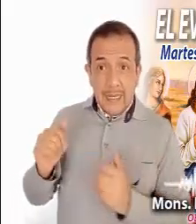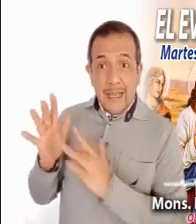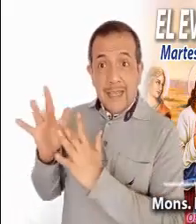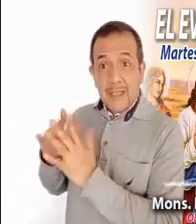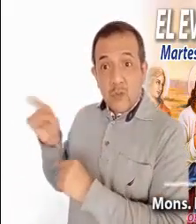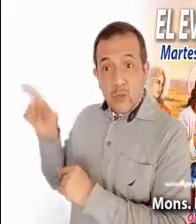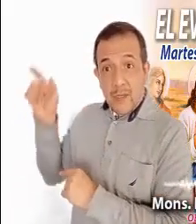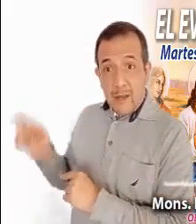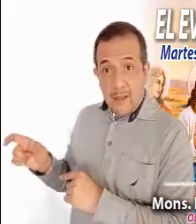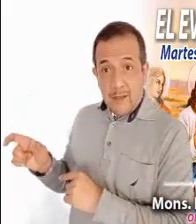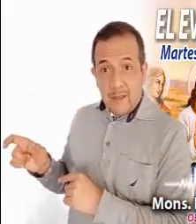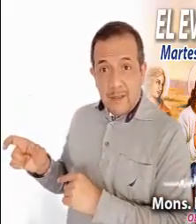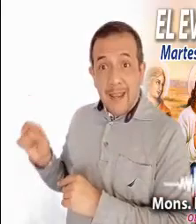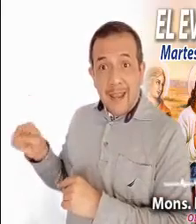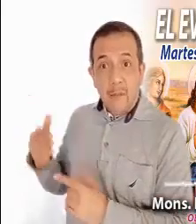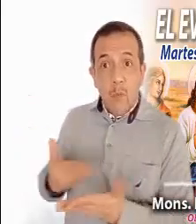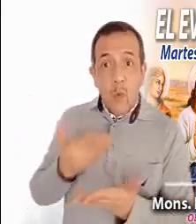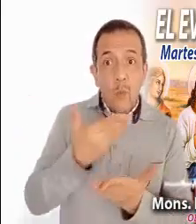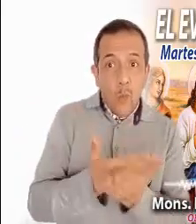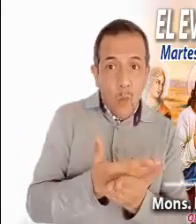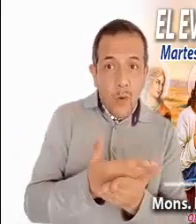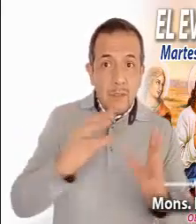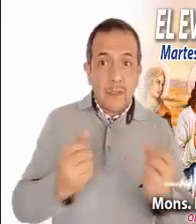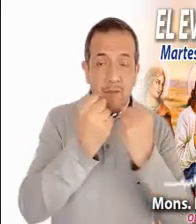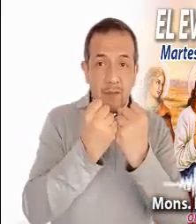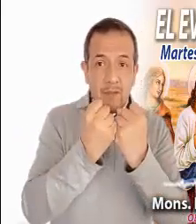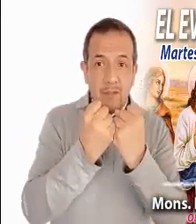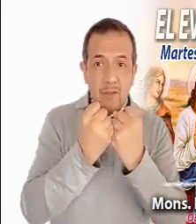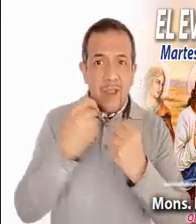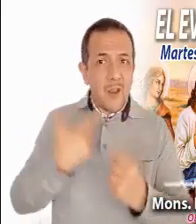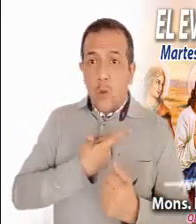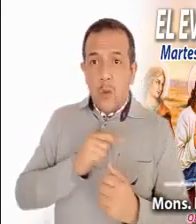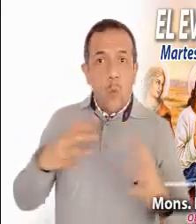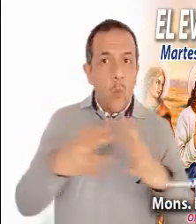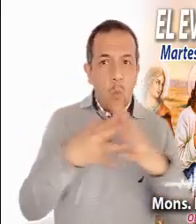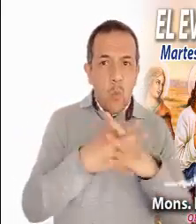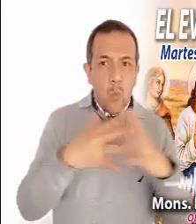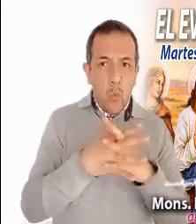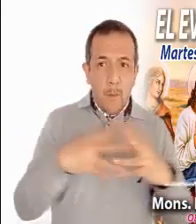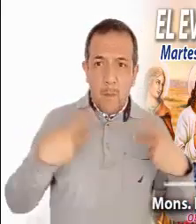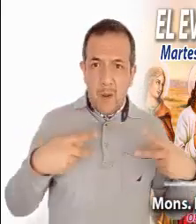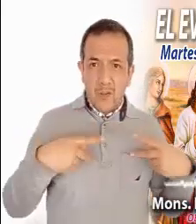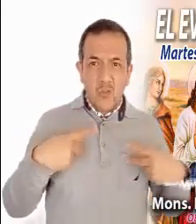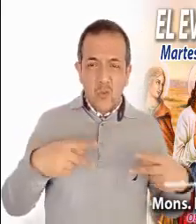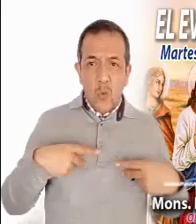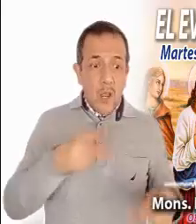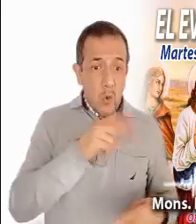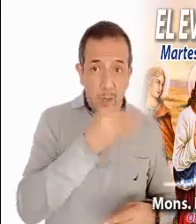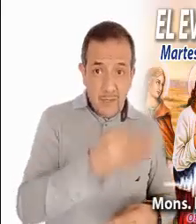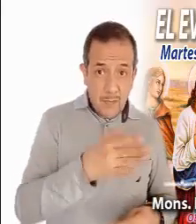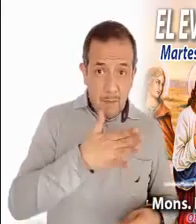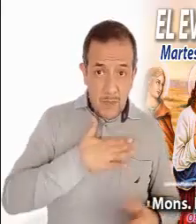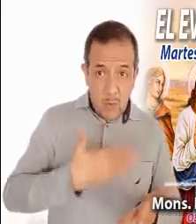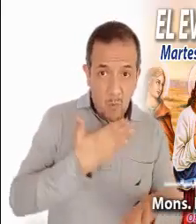Ofrece apasionadamente su oferta de salvación, pero no está dispuesto a hacer una guerra y a condenar a los que no la aceptan.